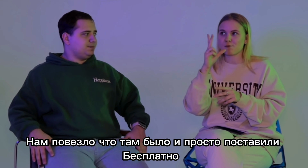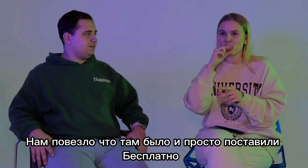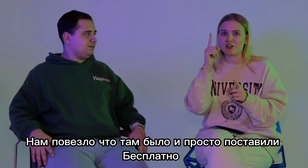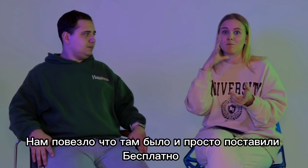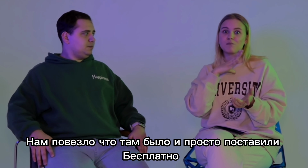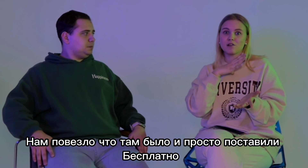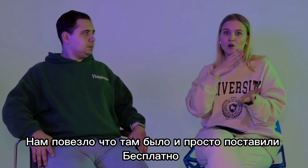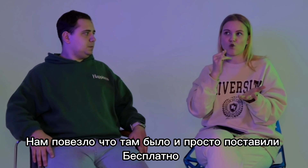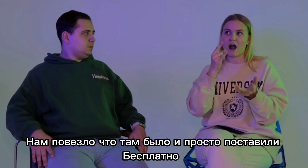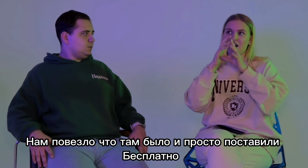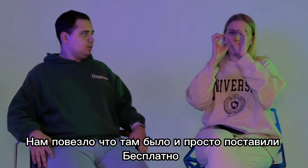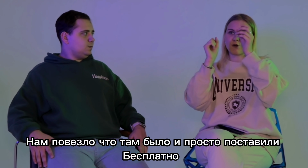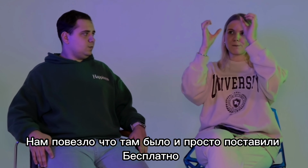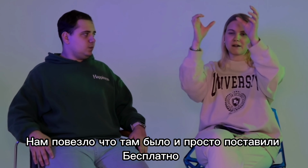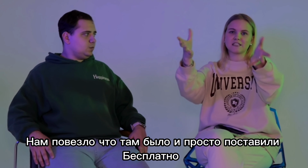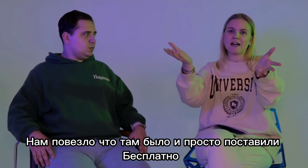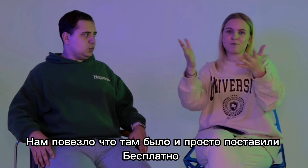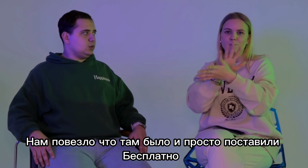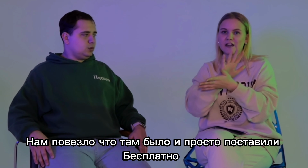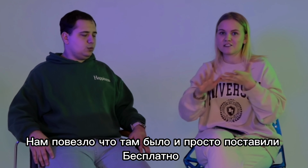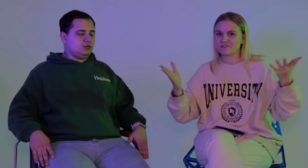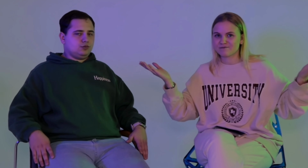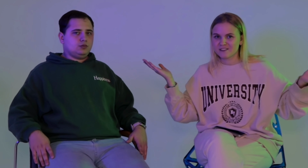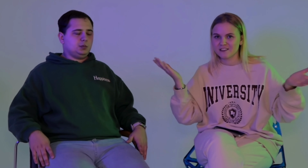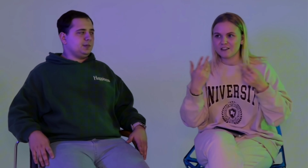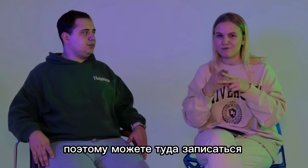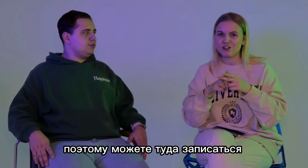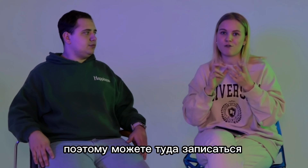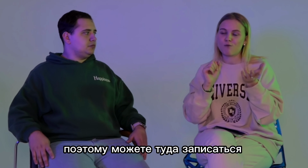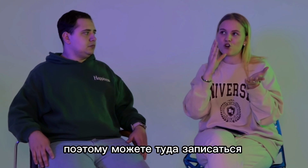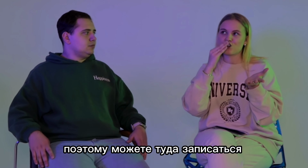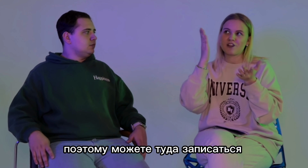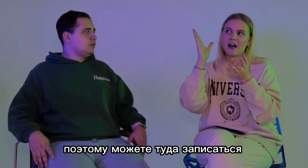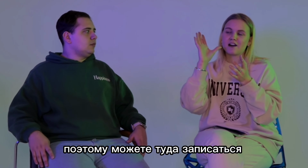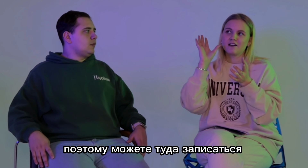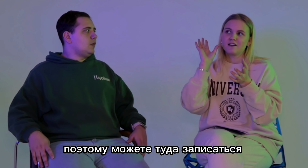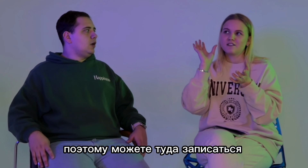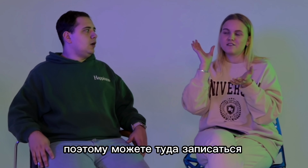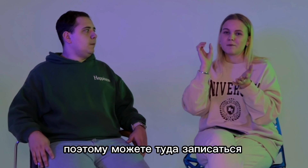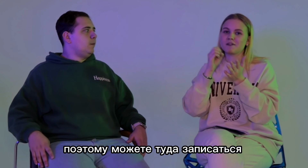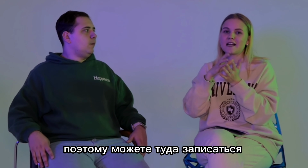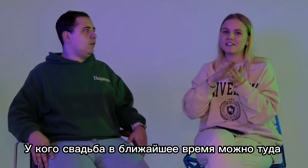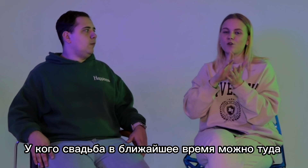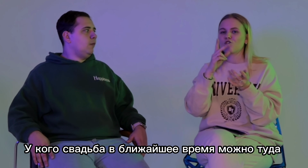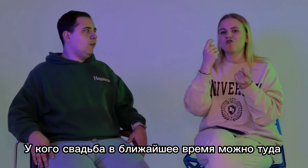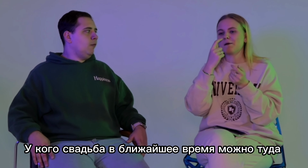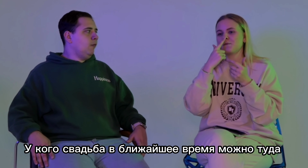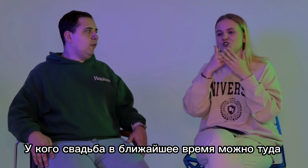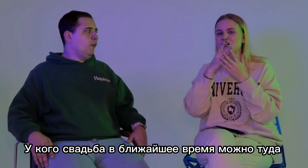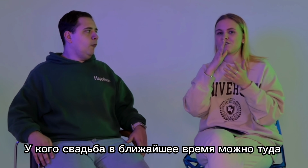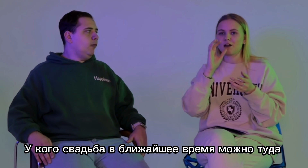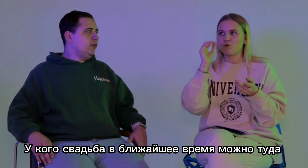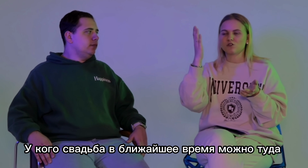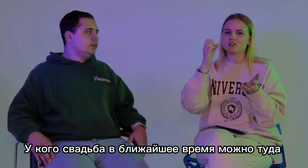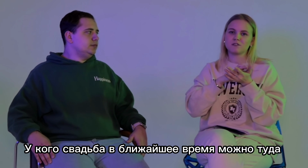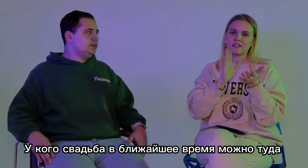10 тысяч. Там было уже арка, можно поставить бесплатно. Поэтому можете там допитаться, покупать в ближайшее время, можно